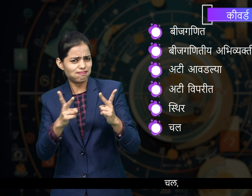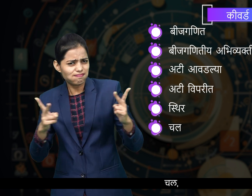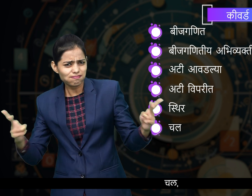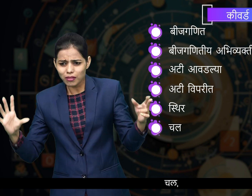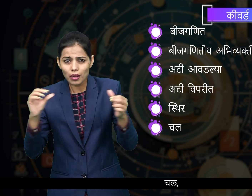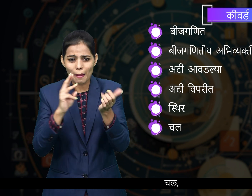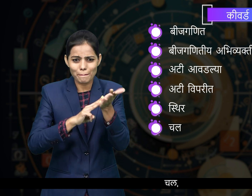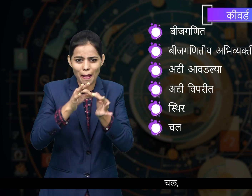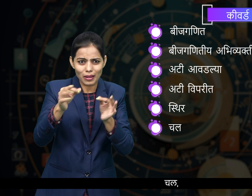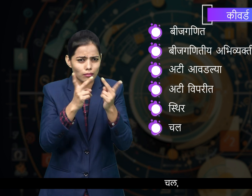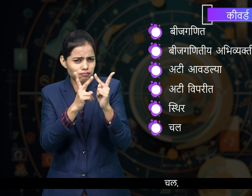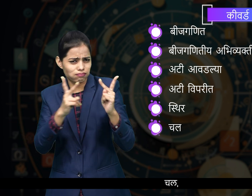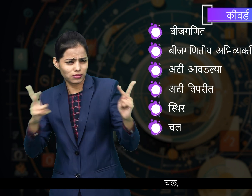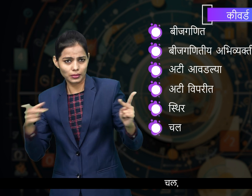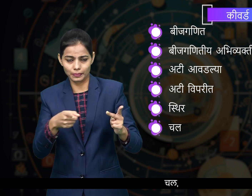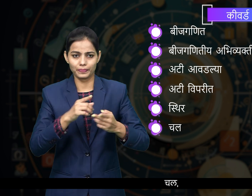चल.